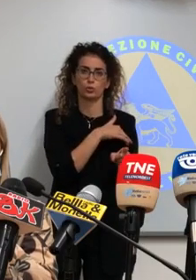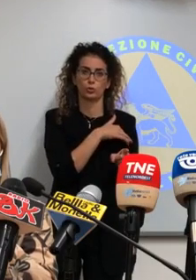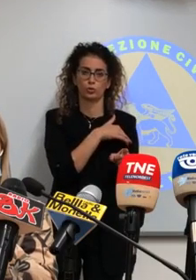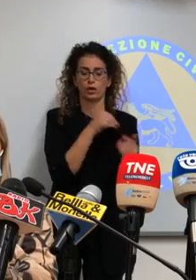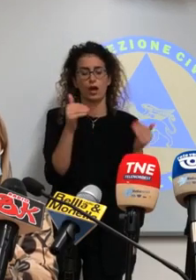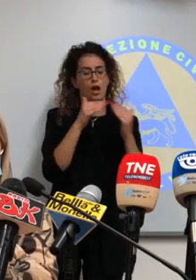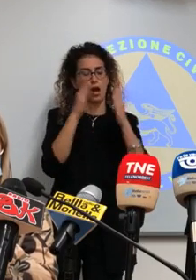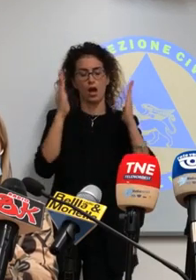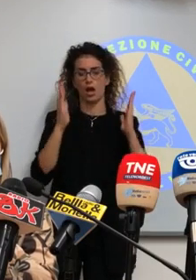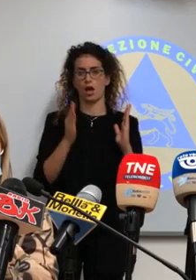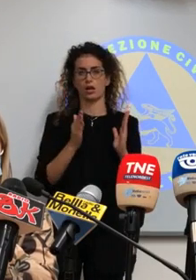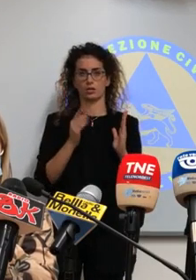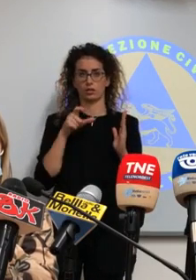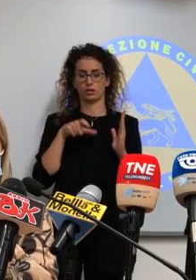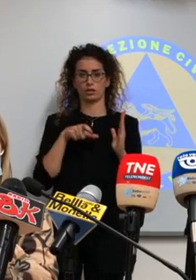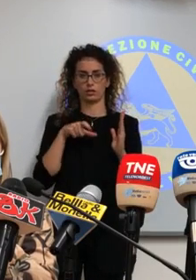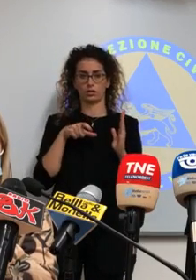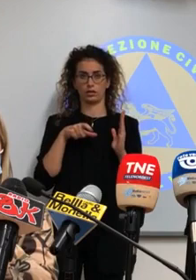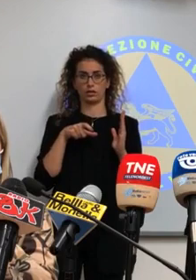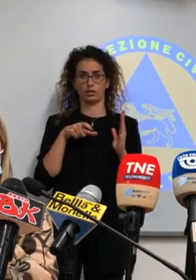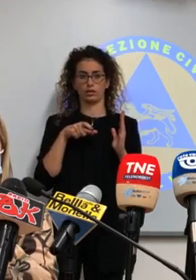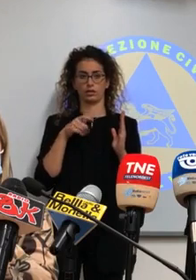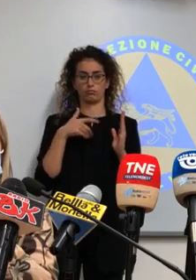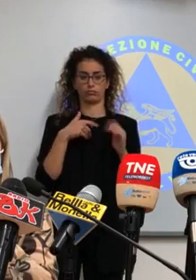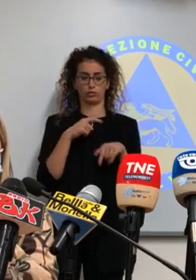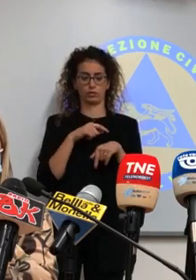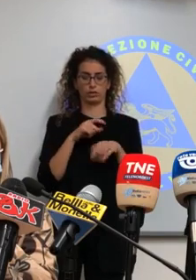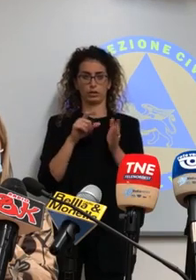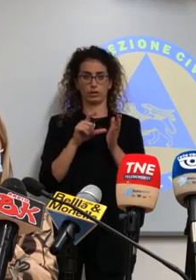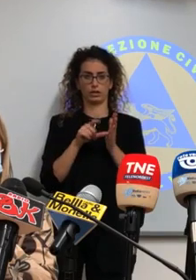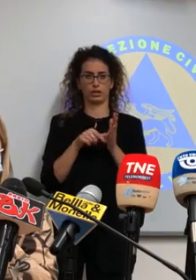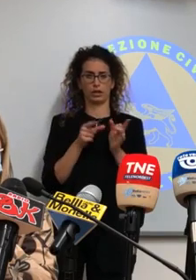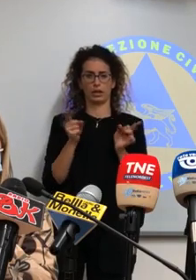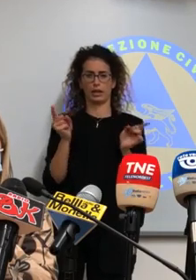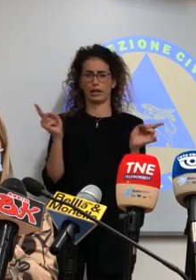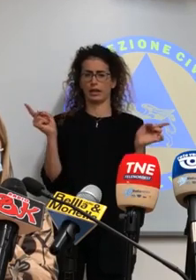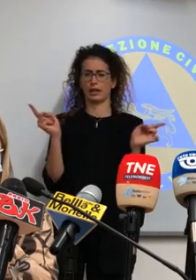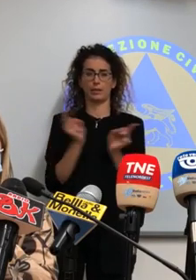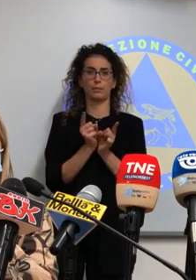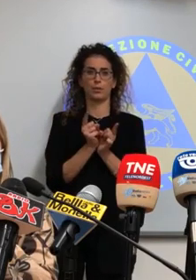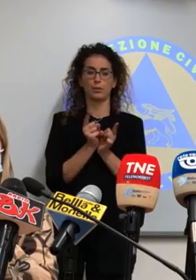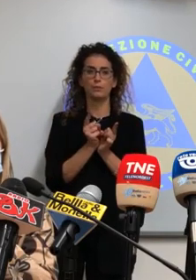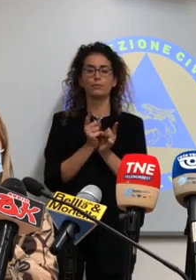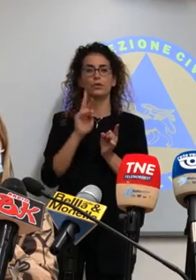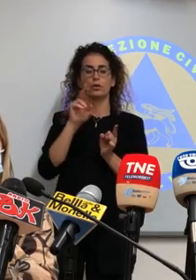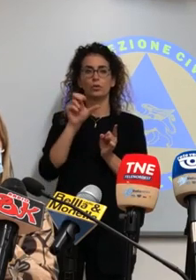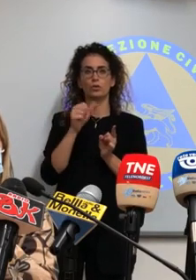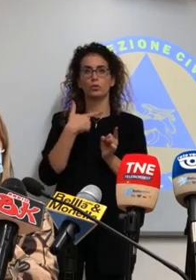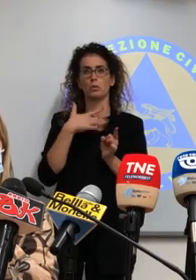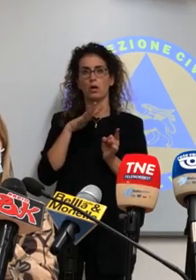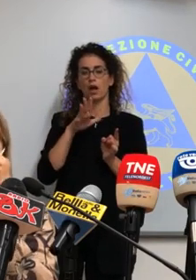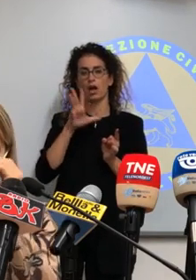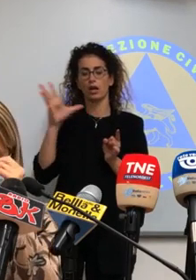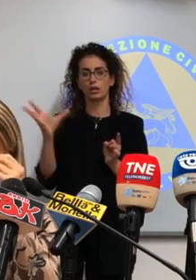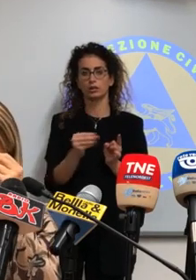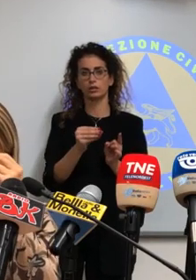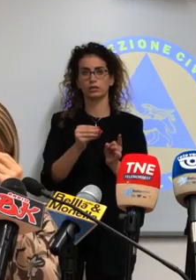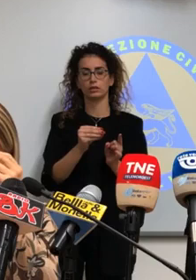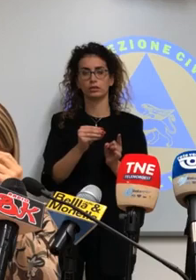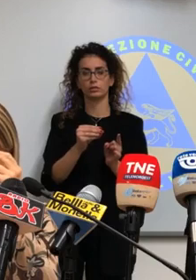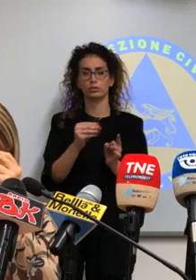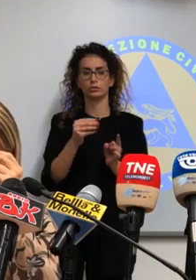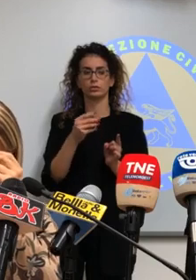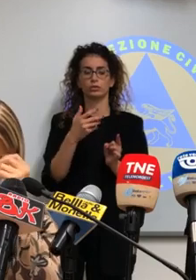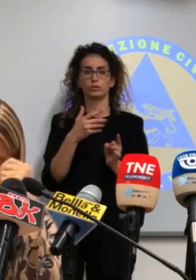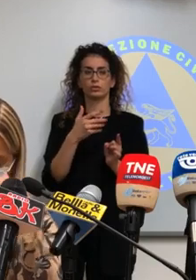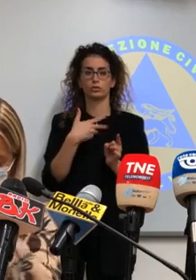a casa fino a quando, nell'arco di brevissimo tempo, la maggior parte delle USA hanno fatto in queste ultime settimane, anzi,